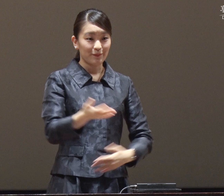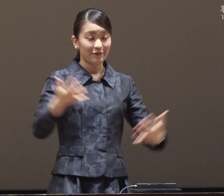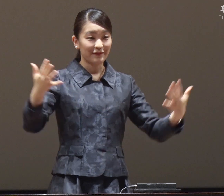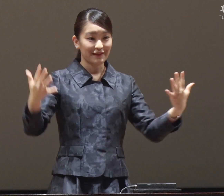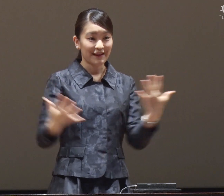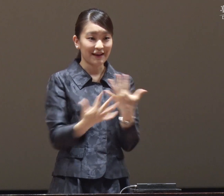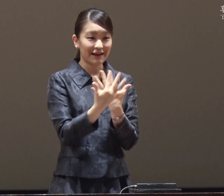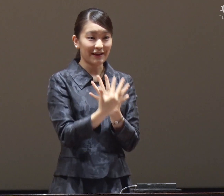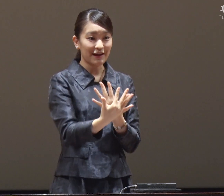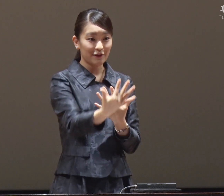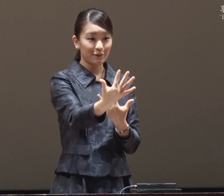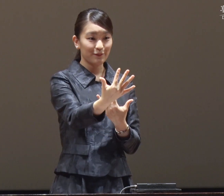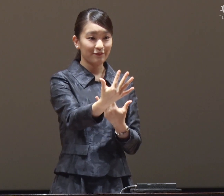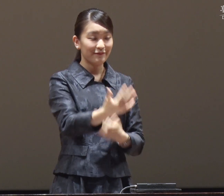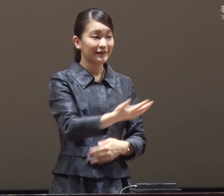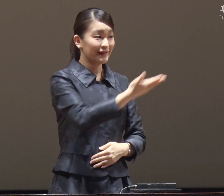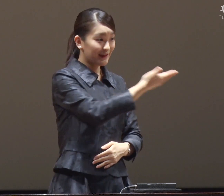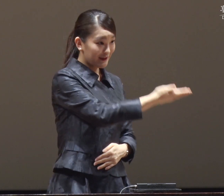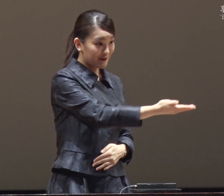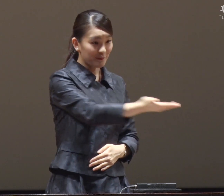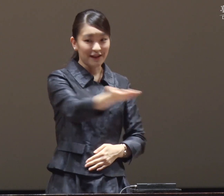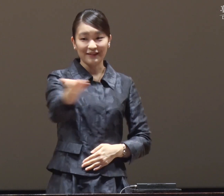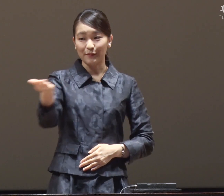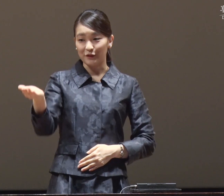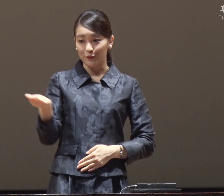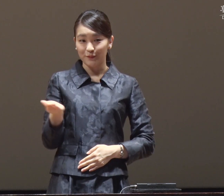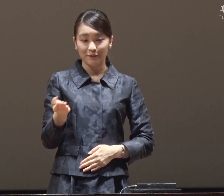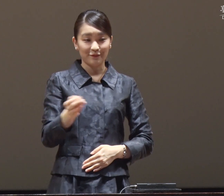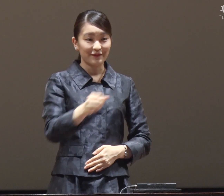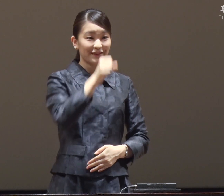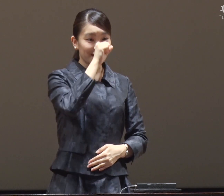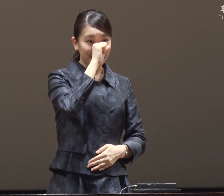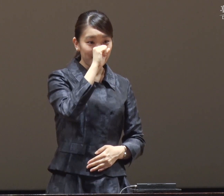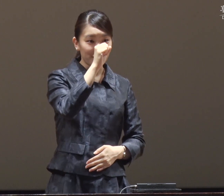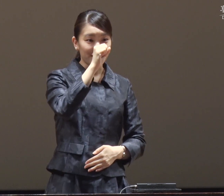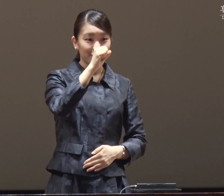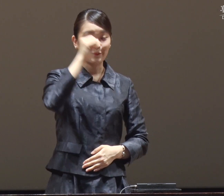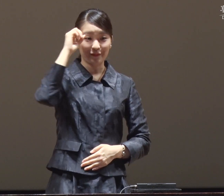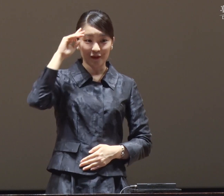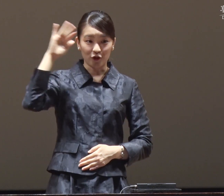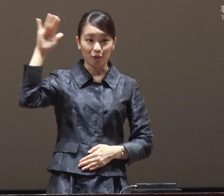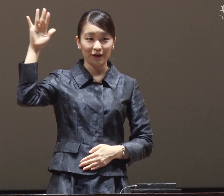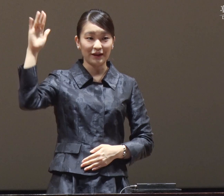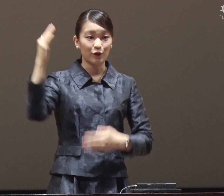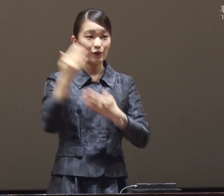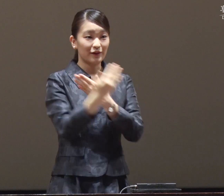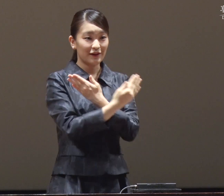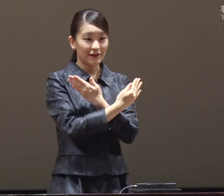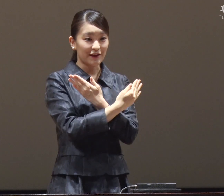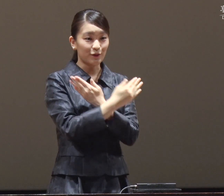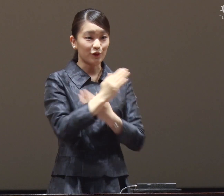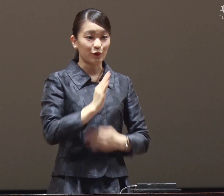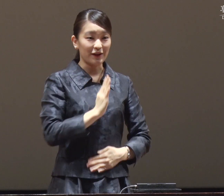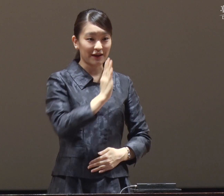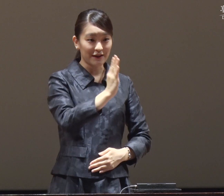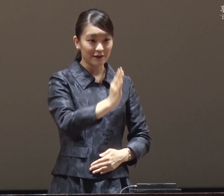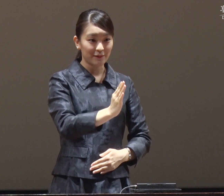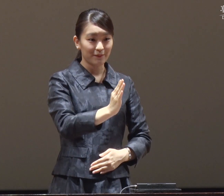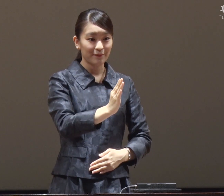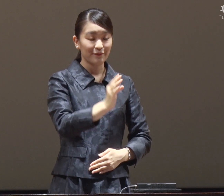大会が好き皆様の良い思い出となることを願い